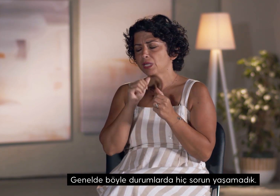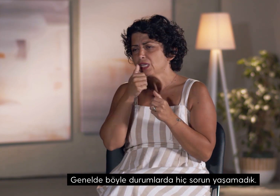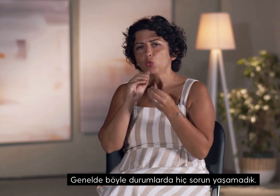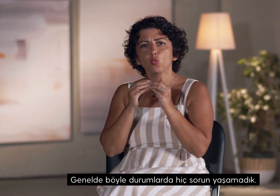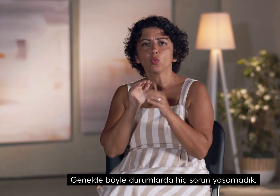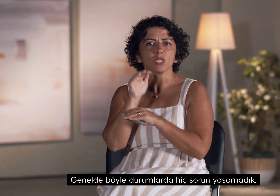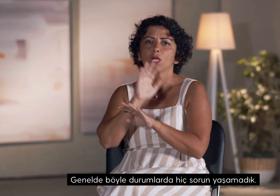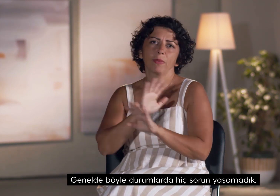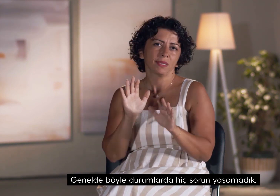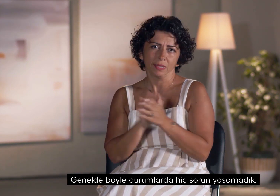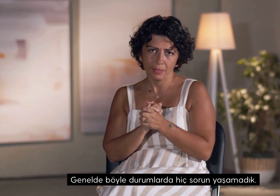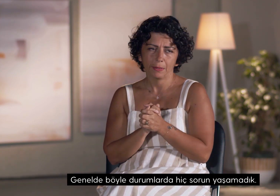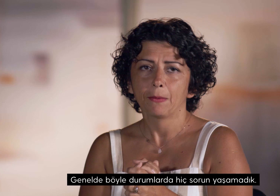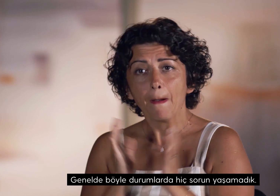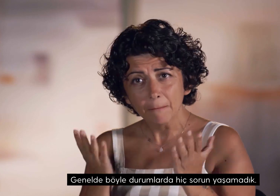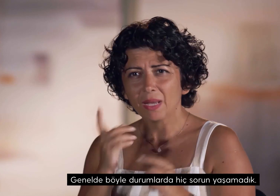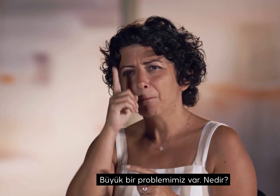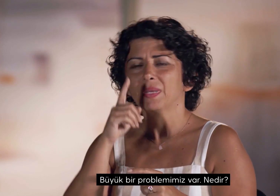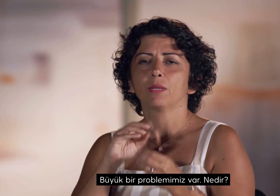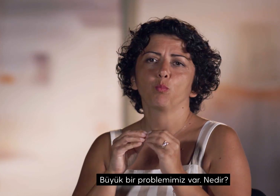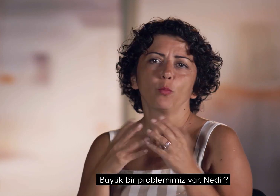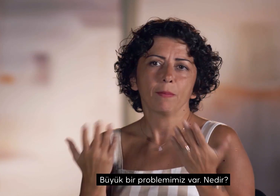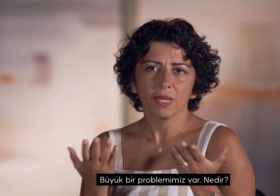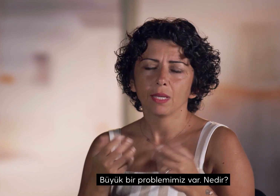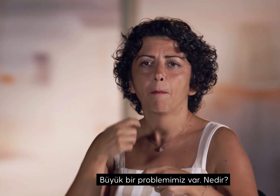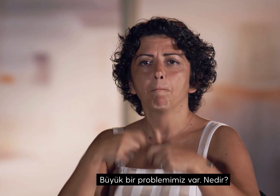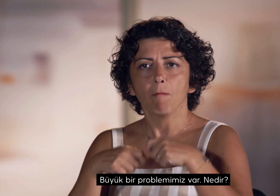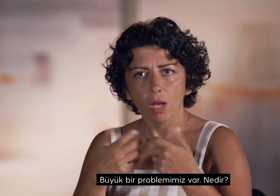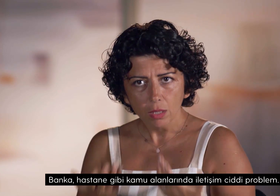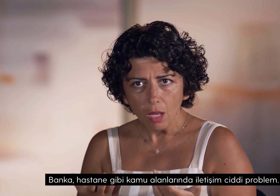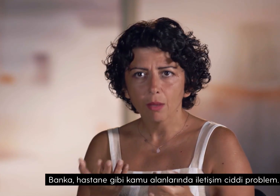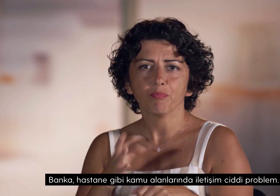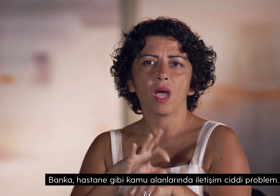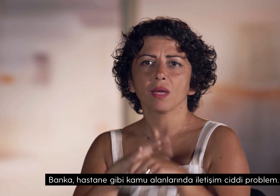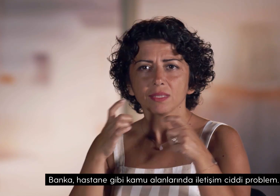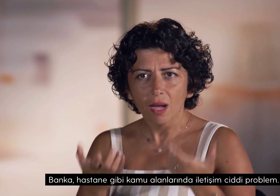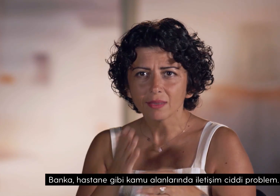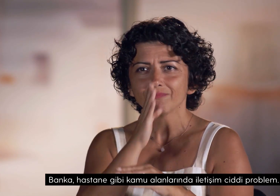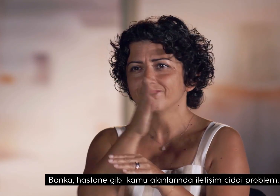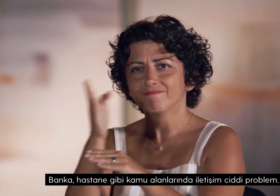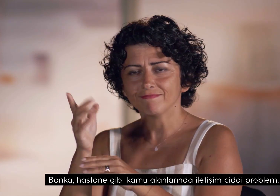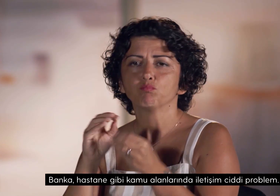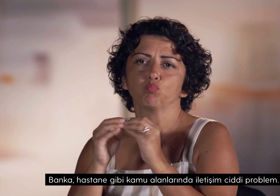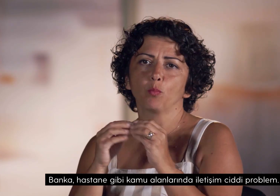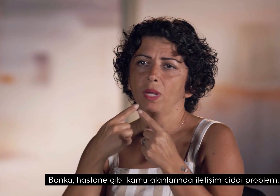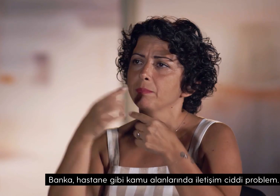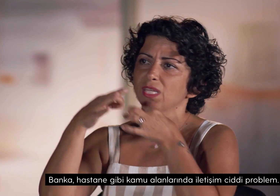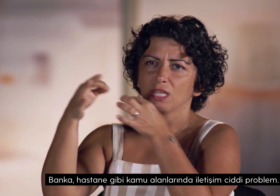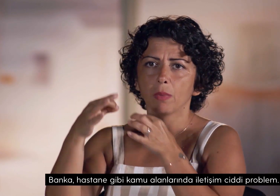böyle durumlarda hiç sorun yaşamadık. Bir büyük problemimiz var. Nedir? Banka, hastane gibi kamu alanlarında iletişim ciddi problem. Bir